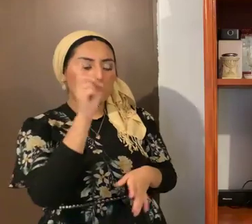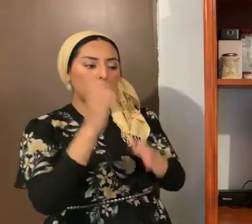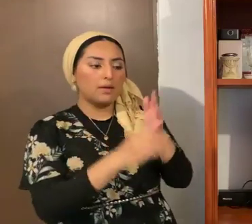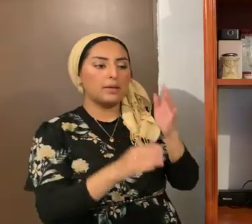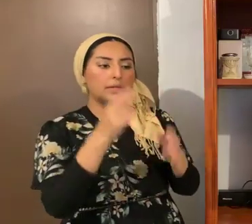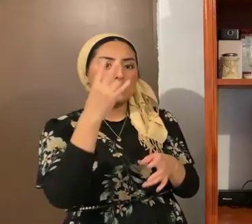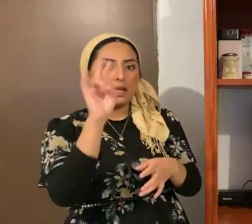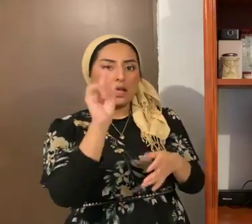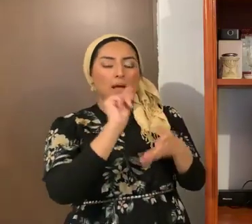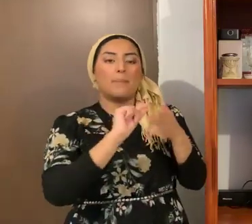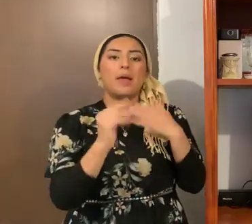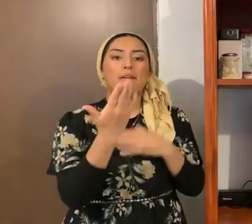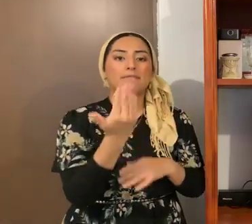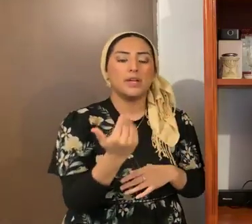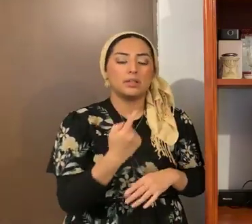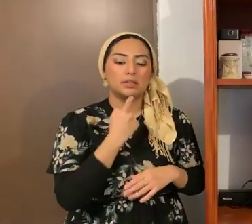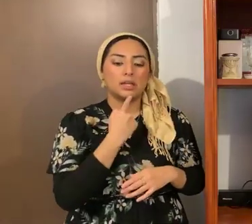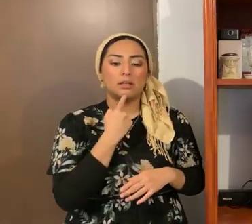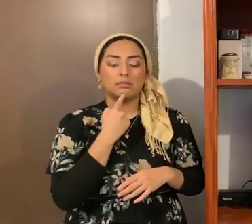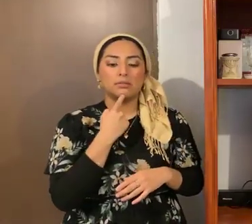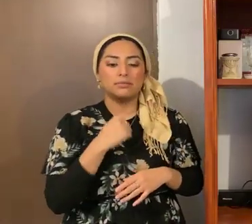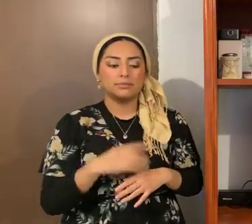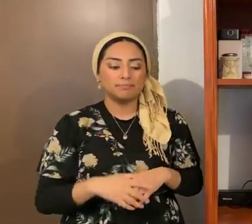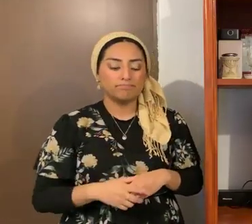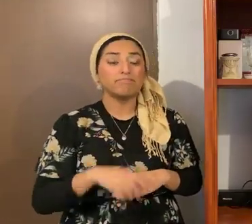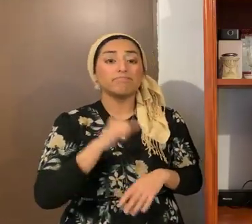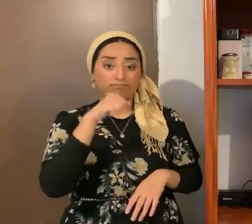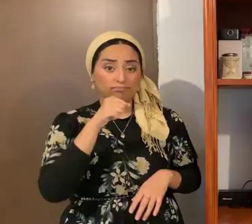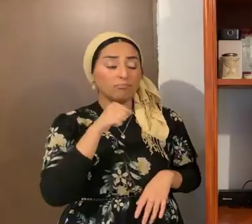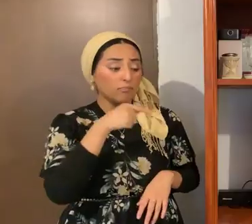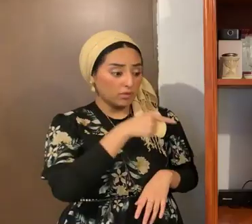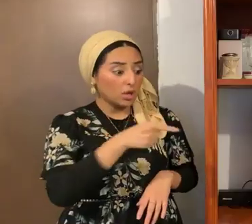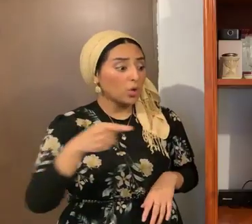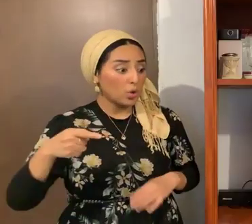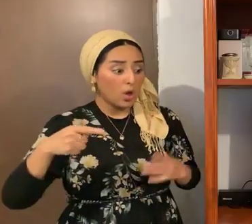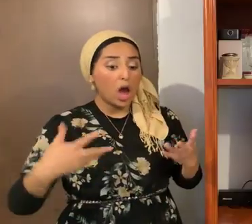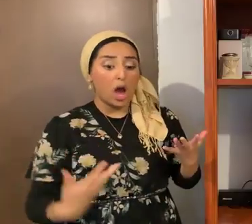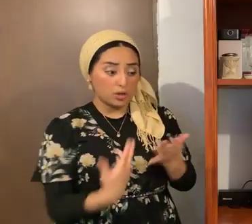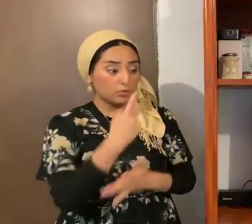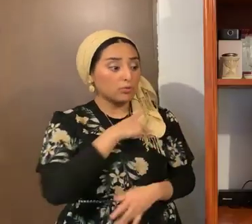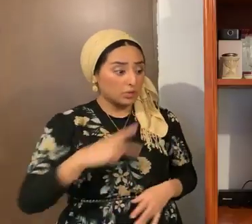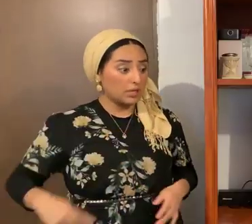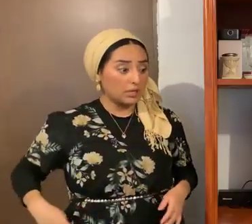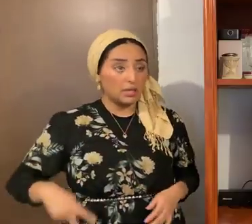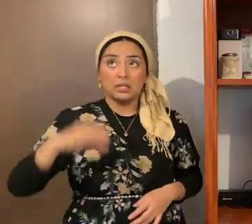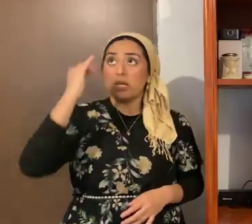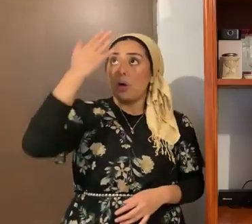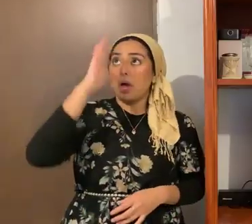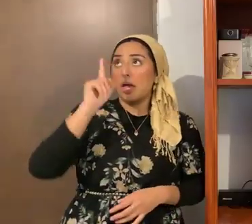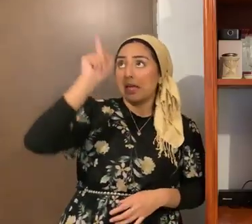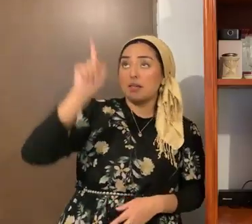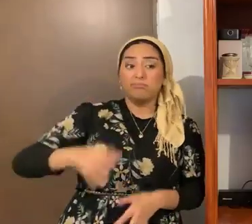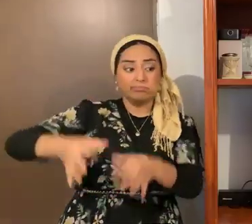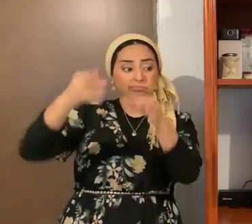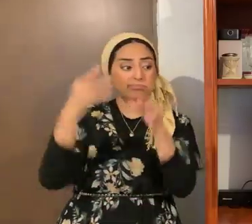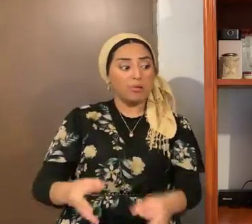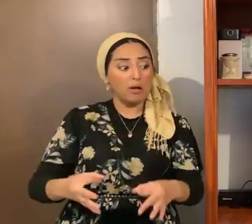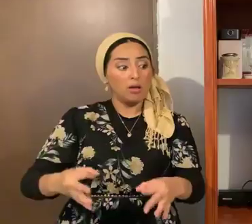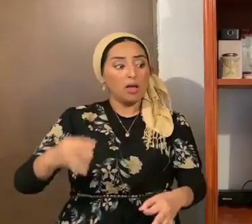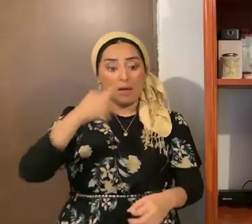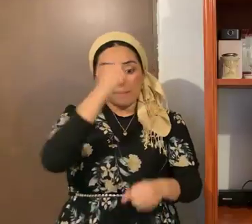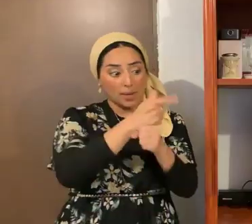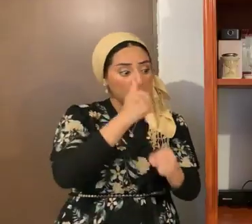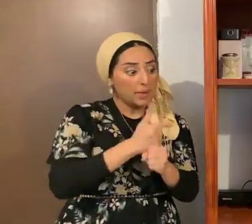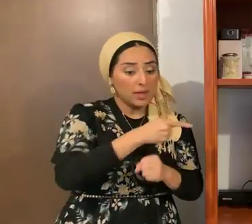17, verso 15, o mensaje. Ciertamente pondrás por rey sobre ti al que Yahweh tu Elohim escogiere. De entre tus ajín pondrás rey